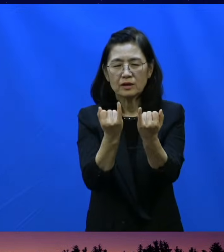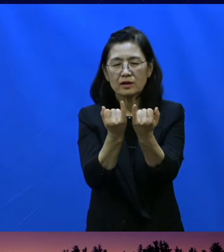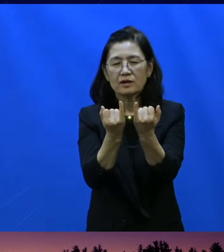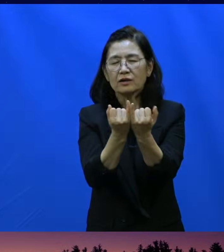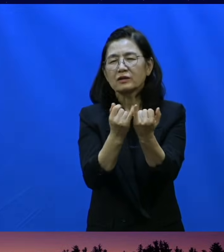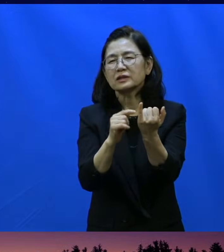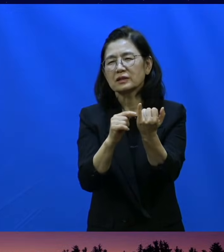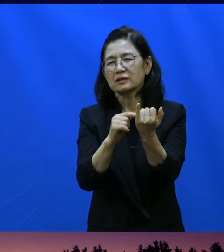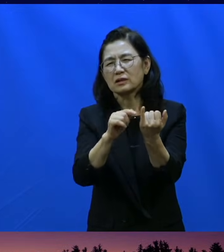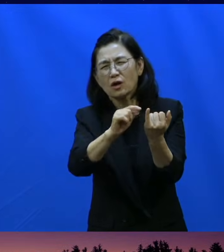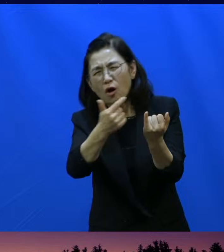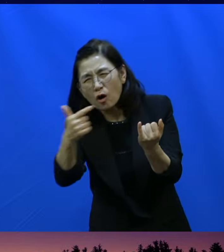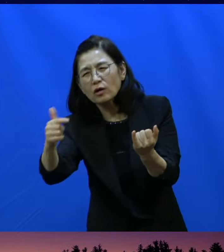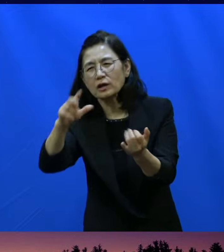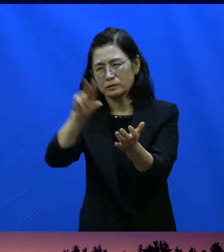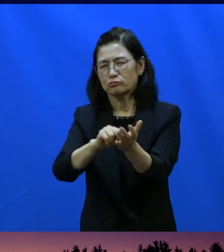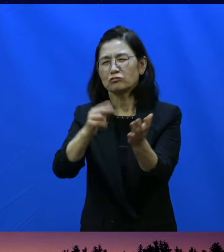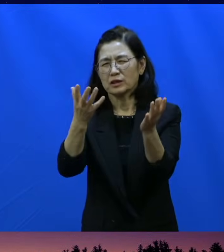같은 인물들이 들어가 있잖아요.